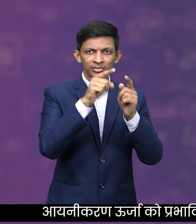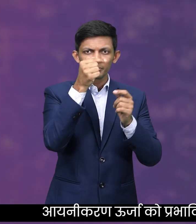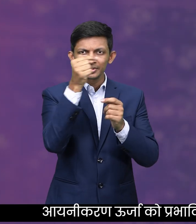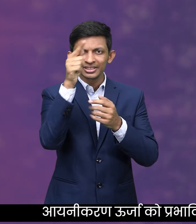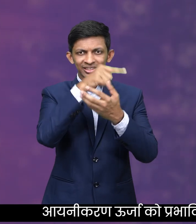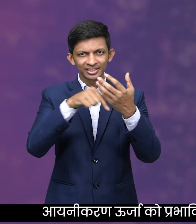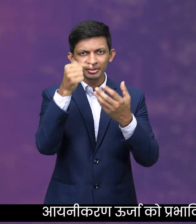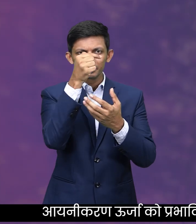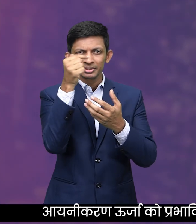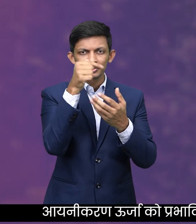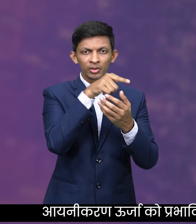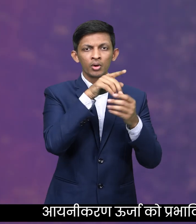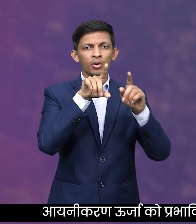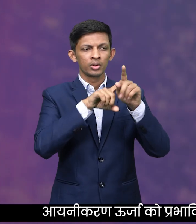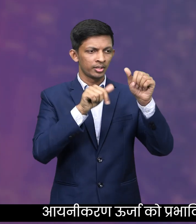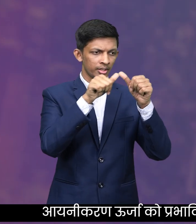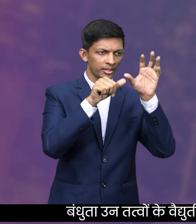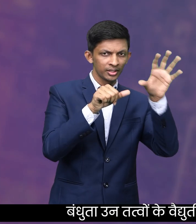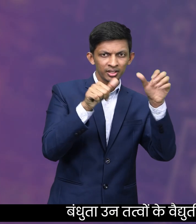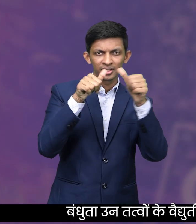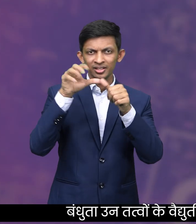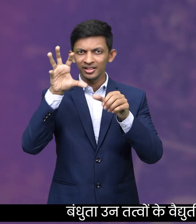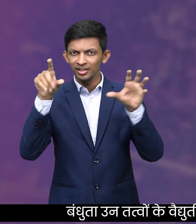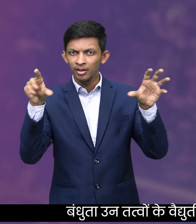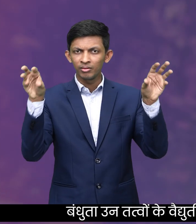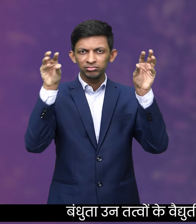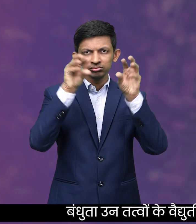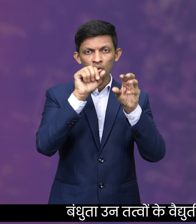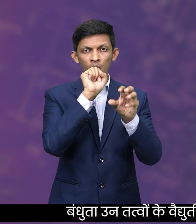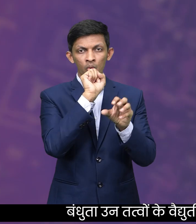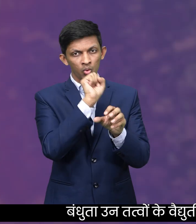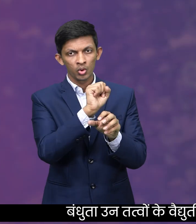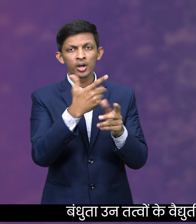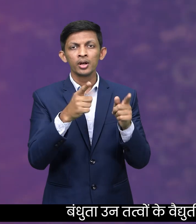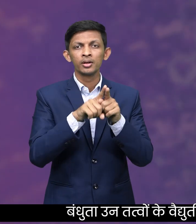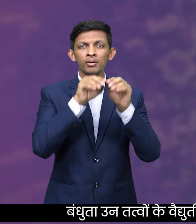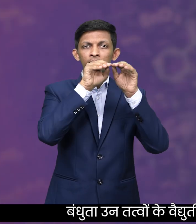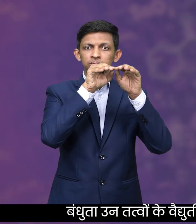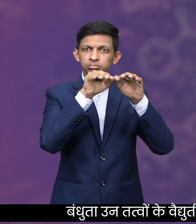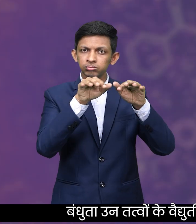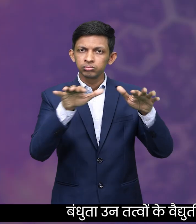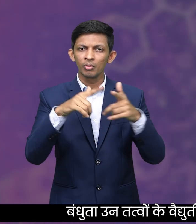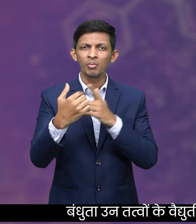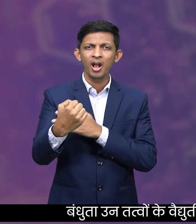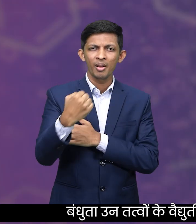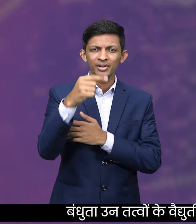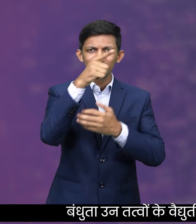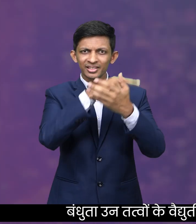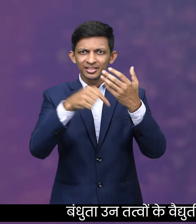और तत्वों के विद्युत अणु बंधुता उन तत्वों के वैद्युतीय ऋणात्मकता मूल्यों